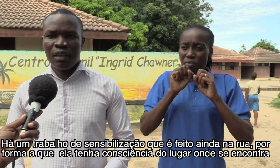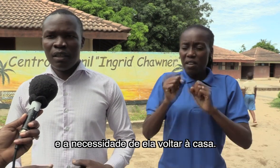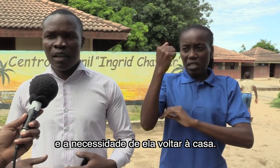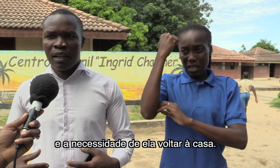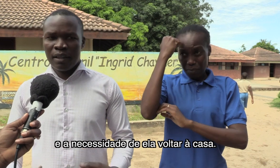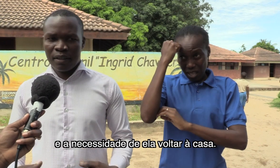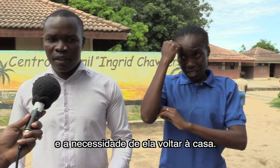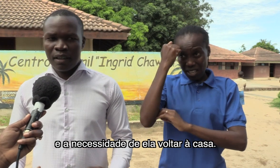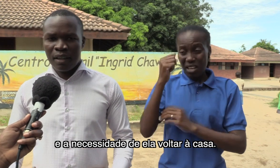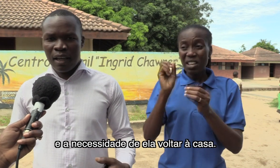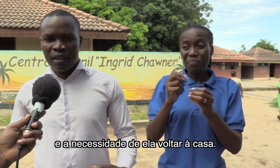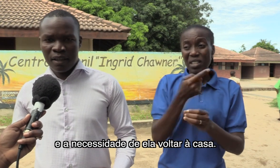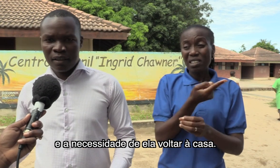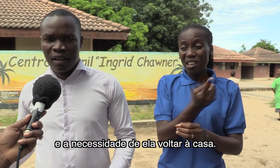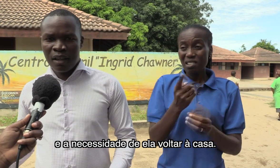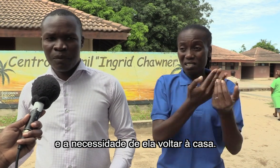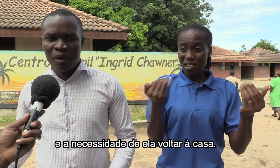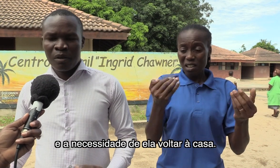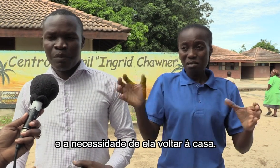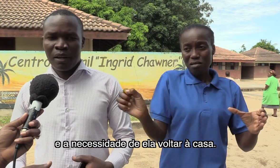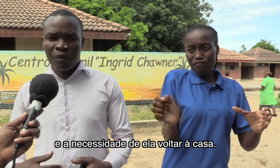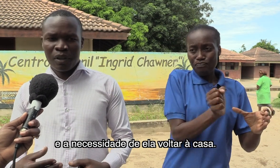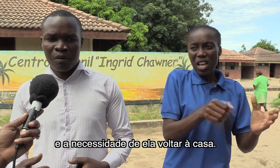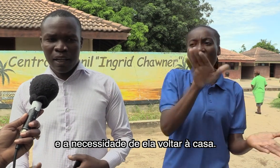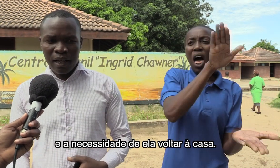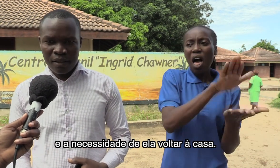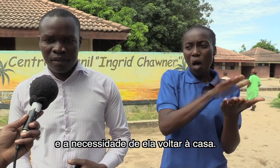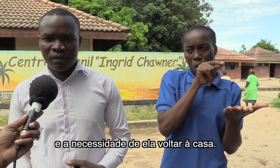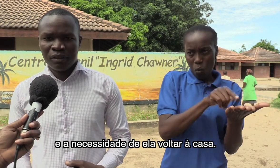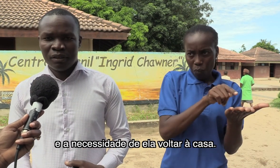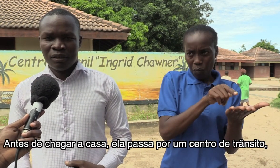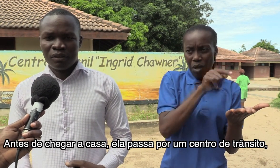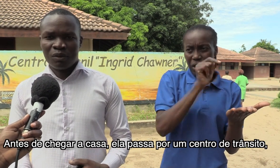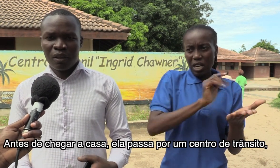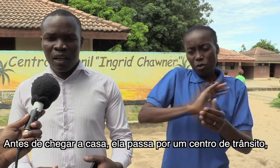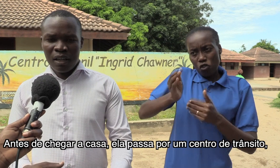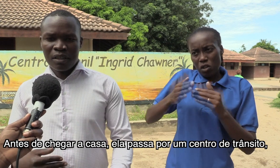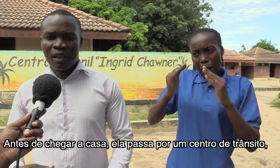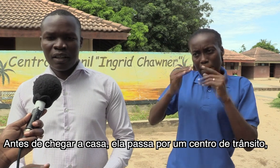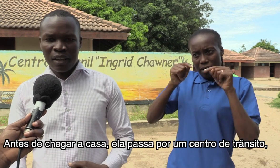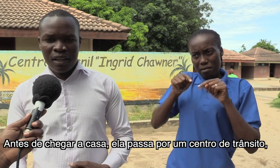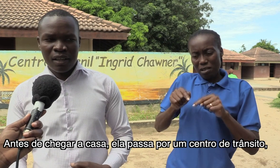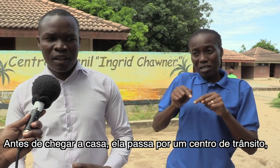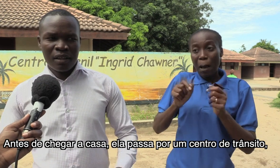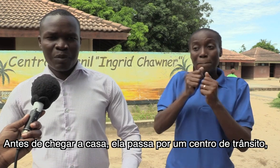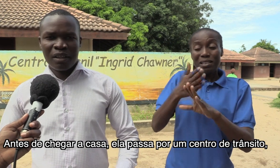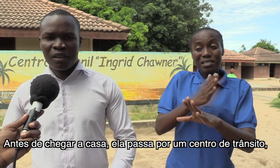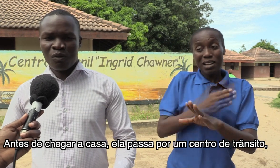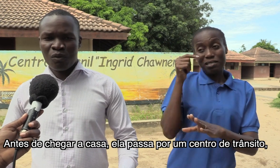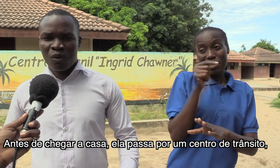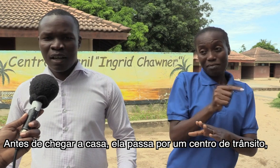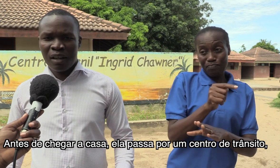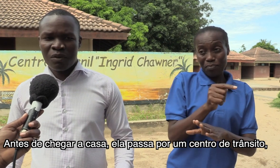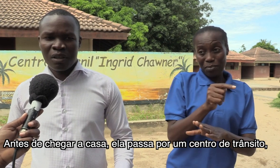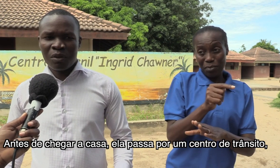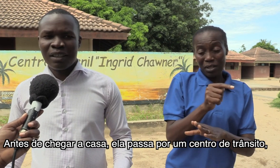e a necessidade de ela sair de lá para voltar para casa. Só que antes de chegar em casa, ela tem que passar